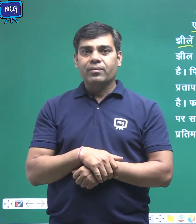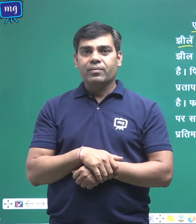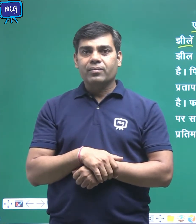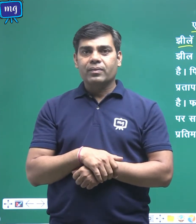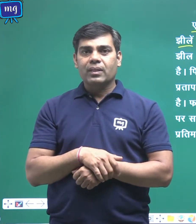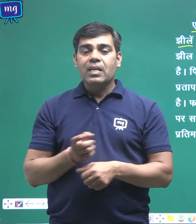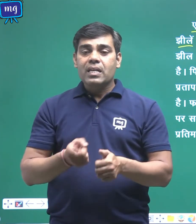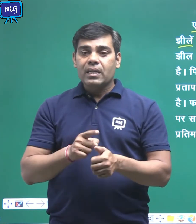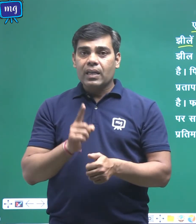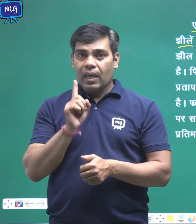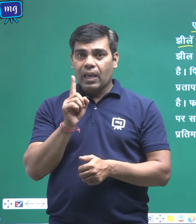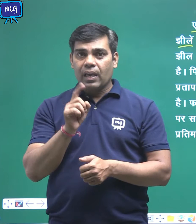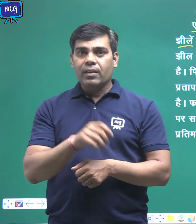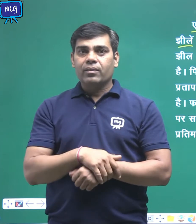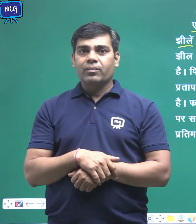कि एक